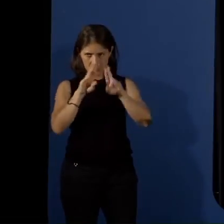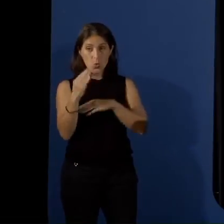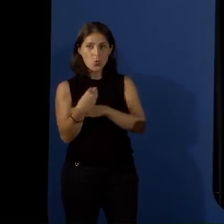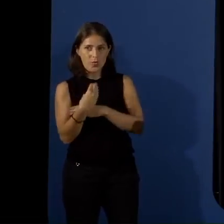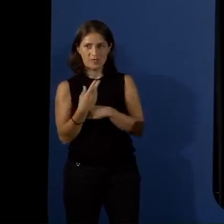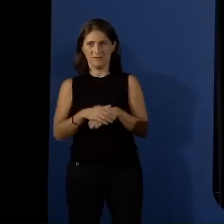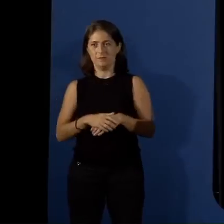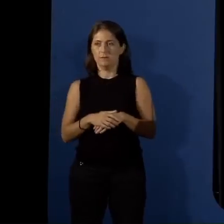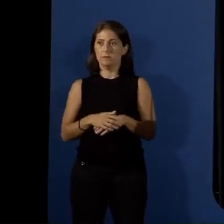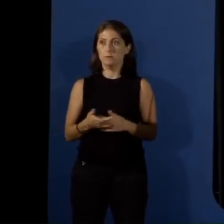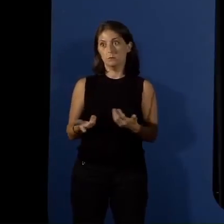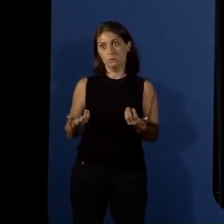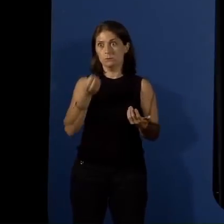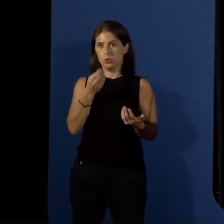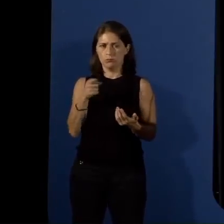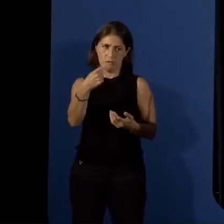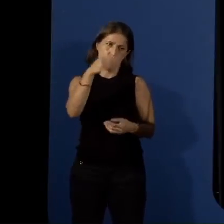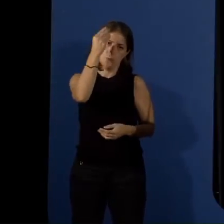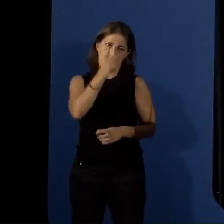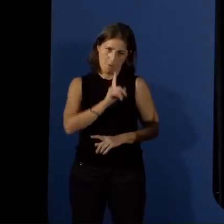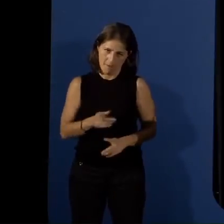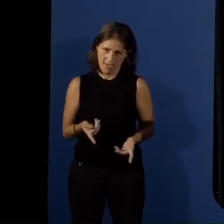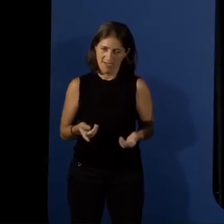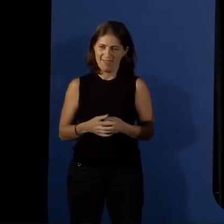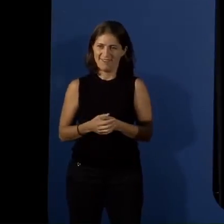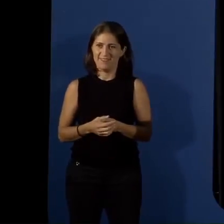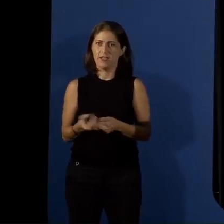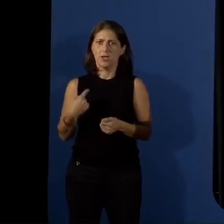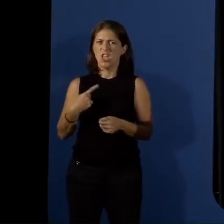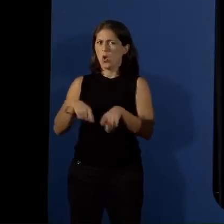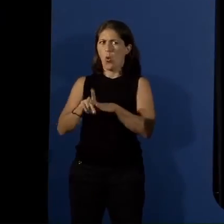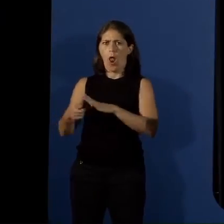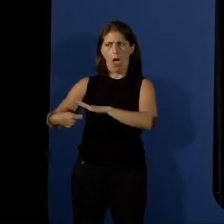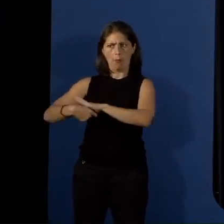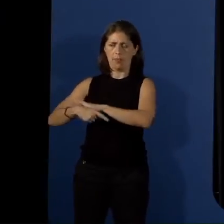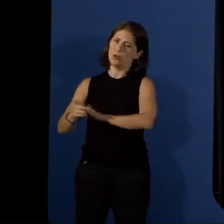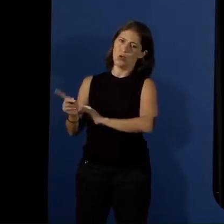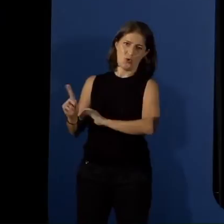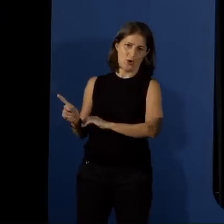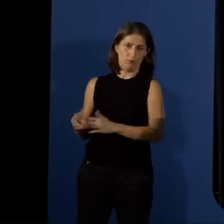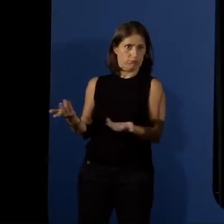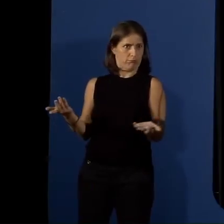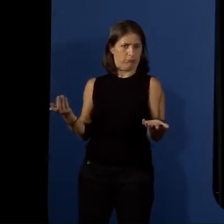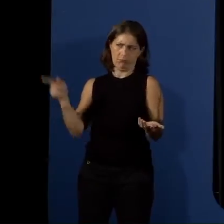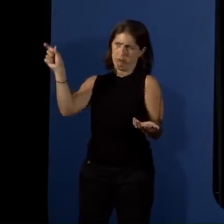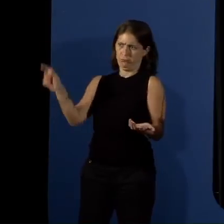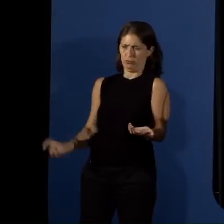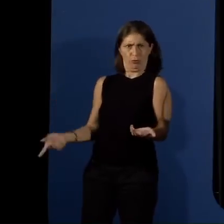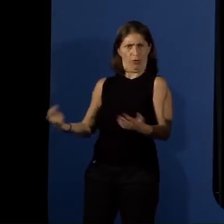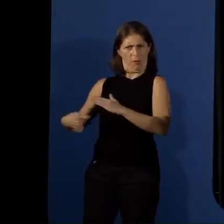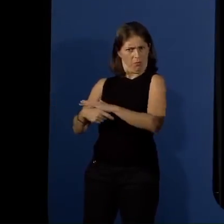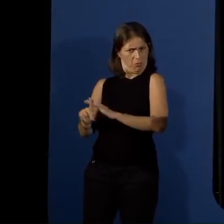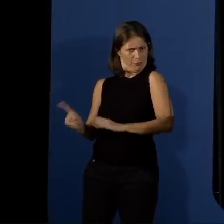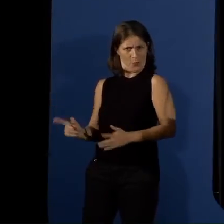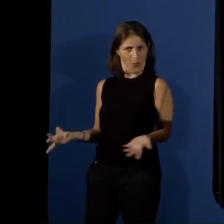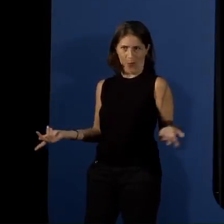Bueno, non pensedes mal, non me estaba ameazando, non. Unha persoa da súa honorabilidade nunca faría